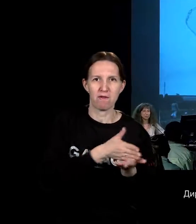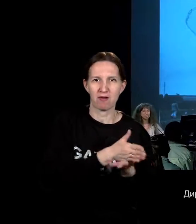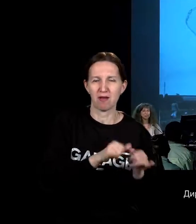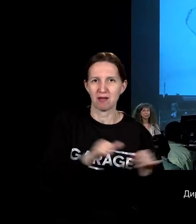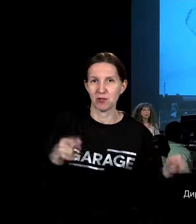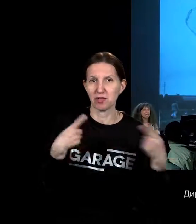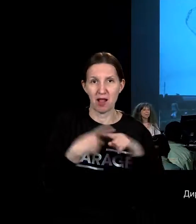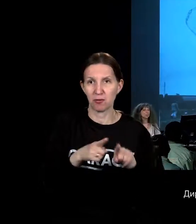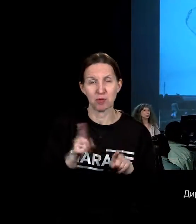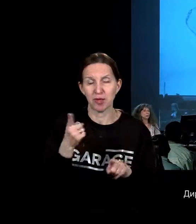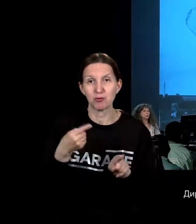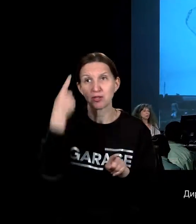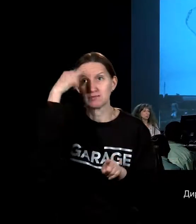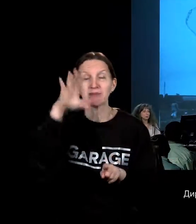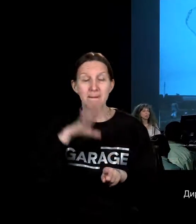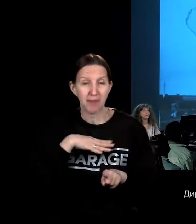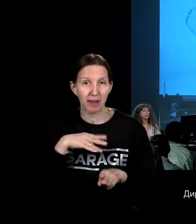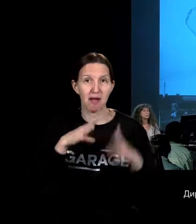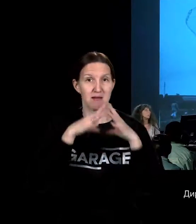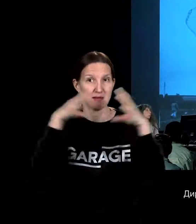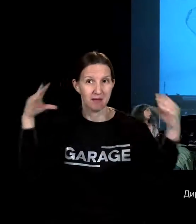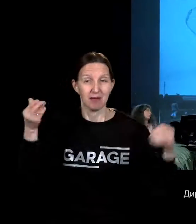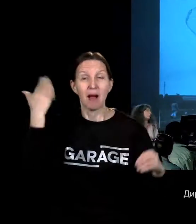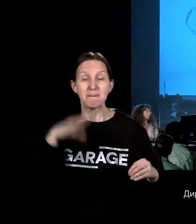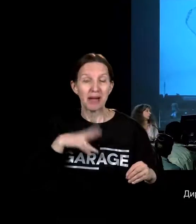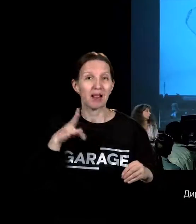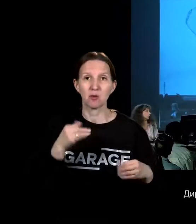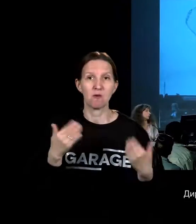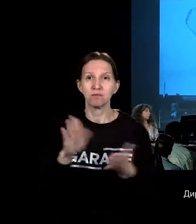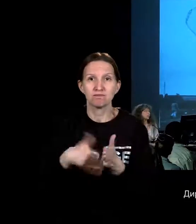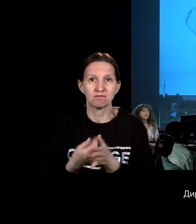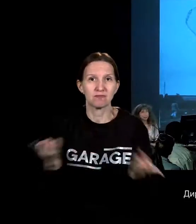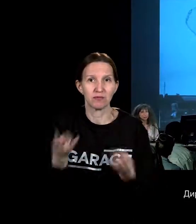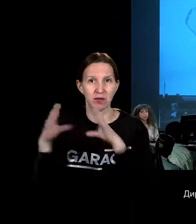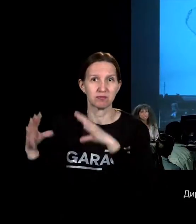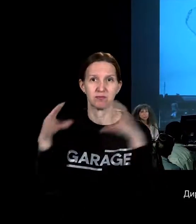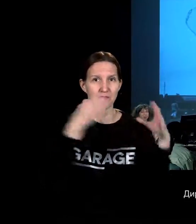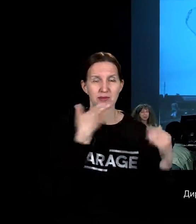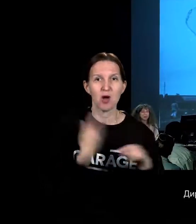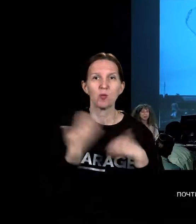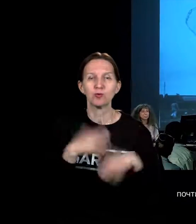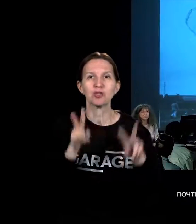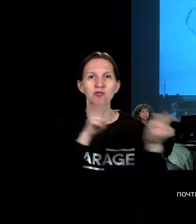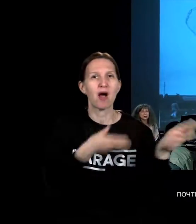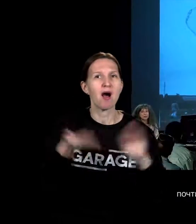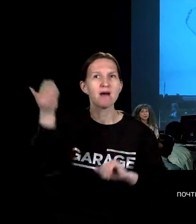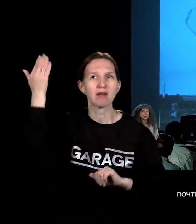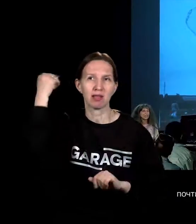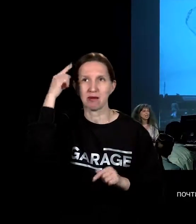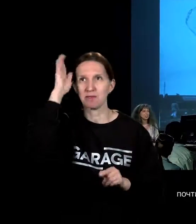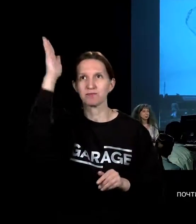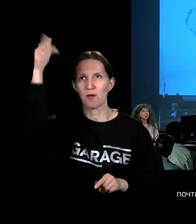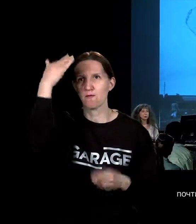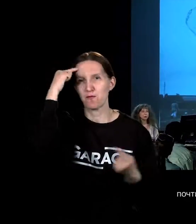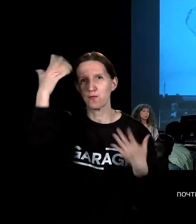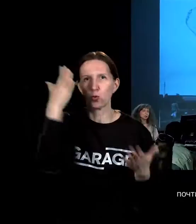давно не летают. Это то, что уже в 60-е годы было ретро-футуризмом, да, это некие представления